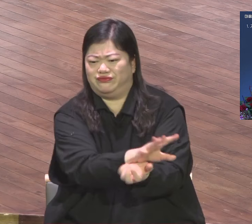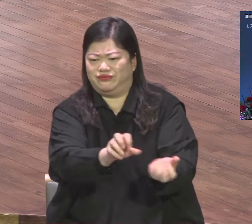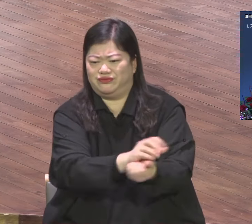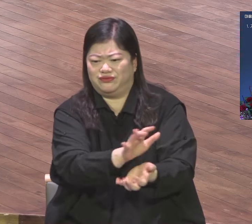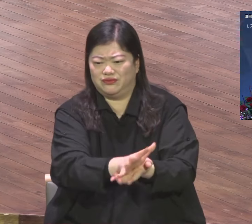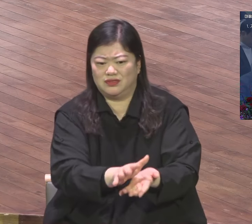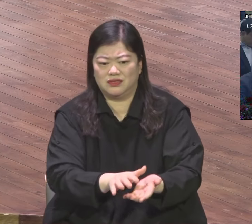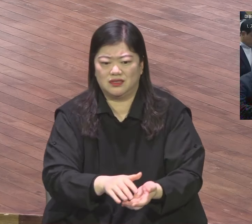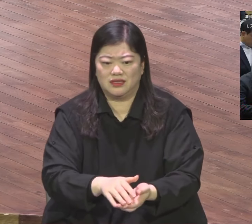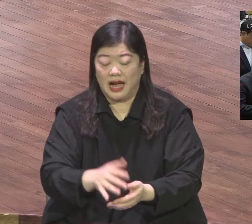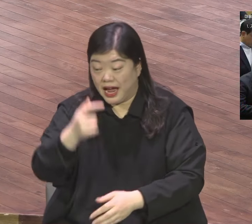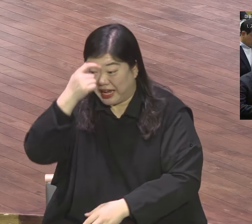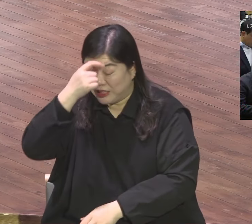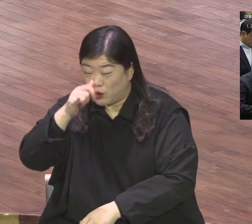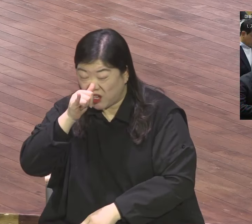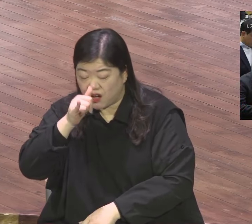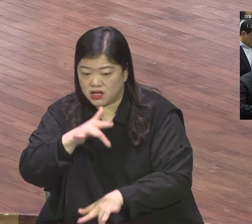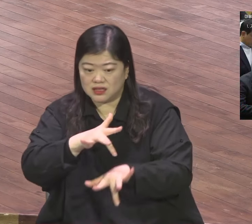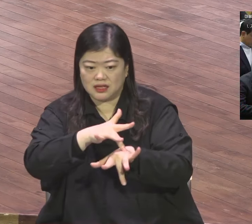사단의 초상집이다.